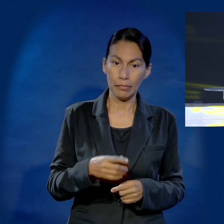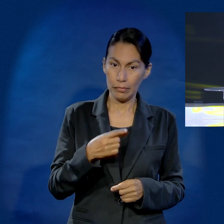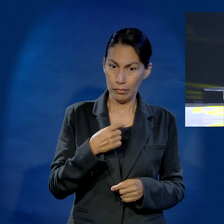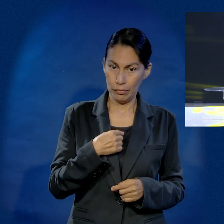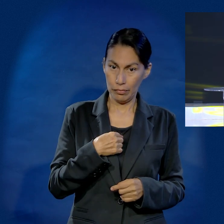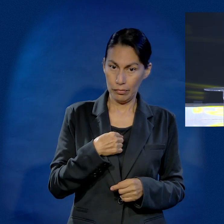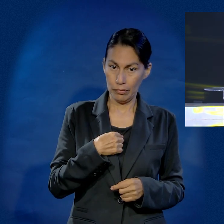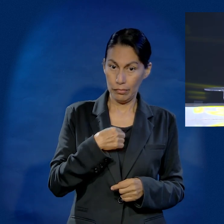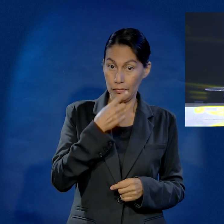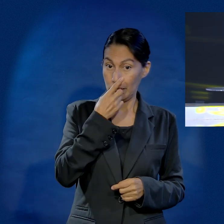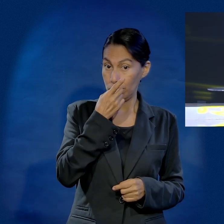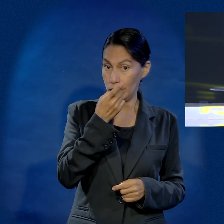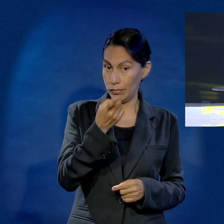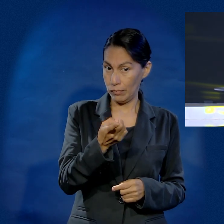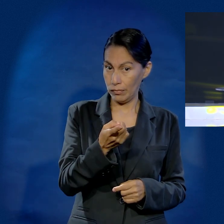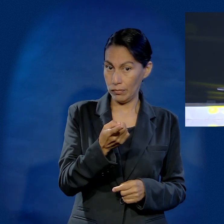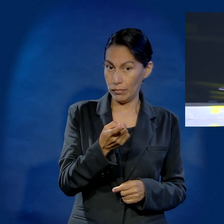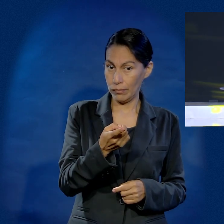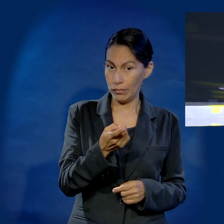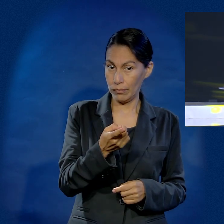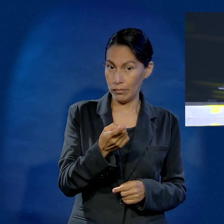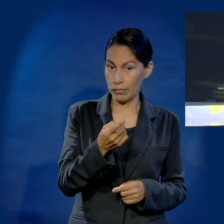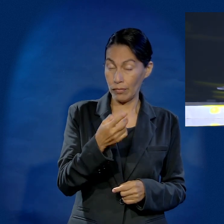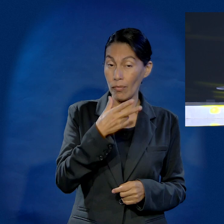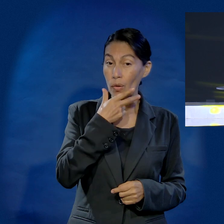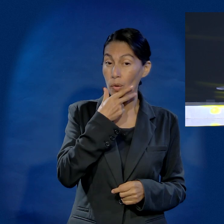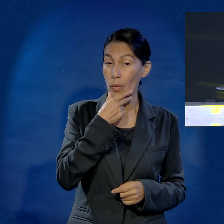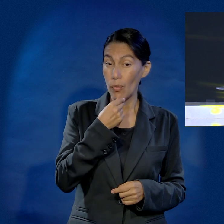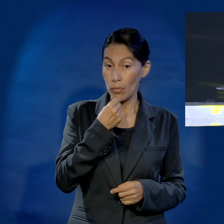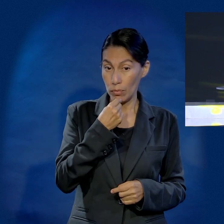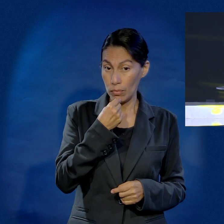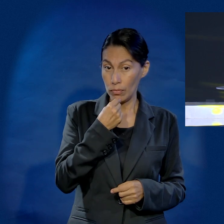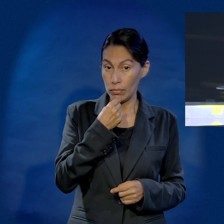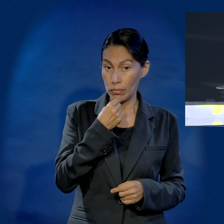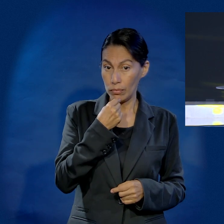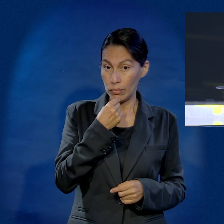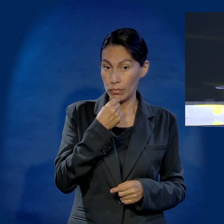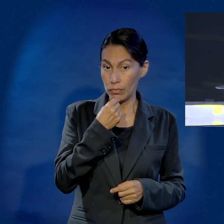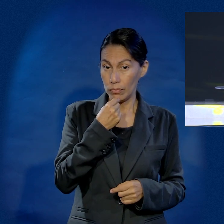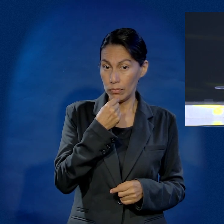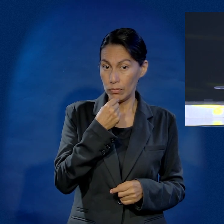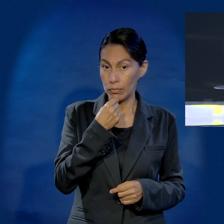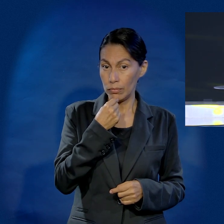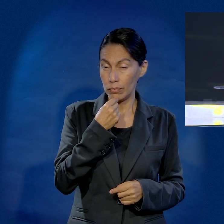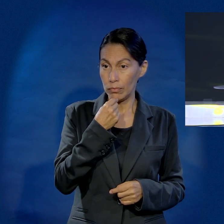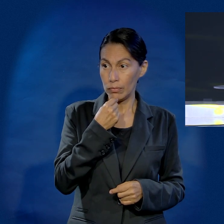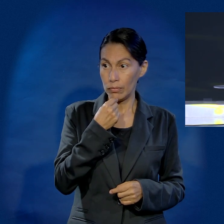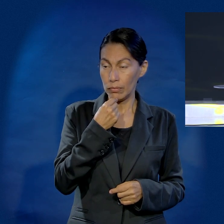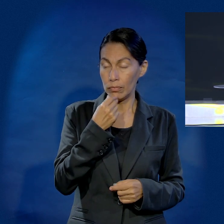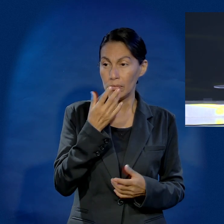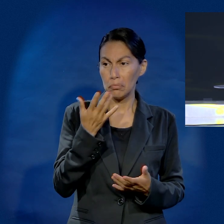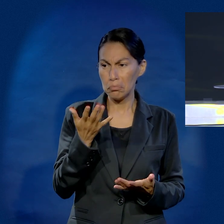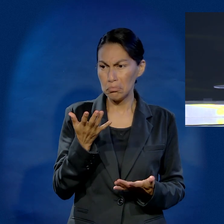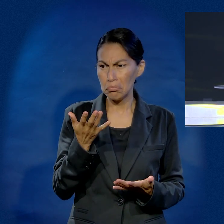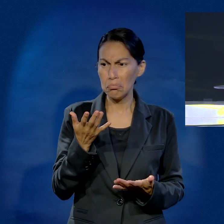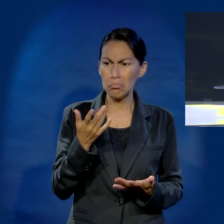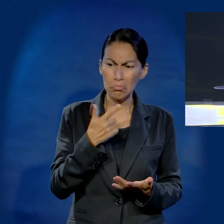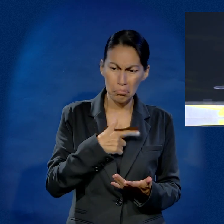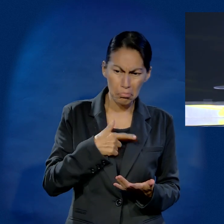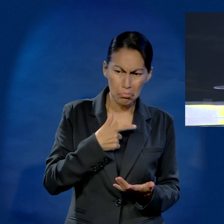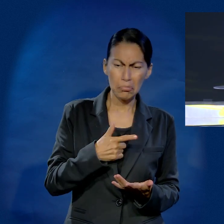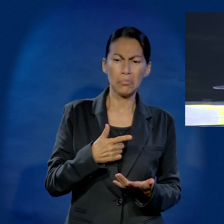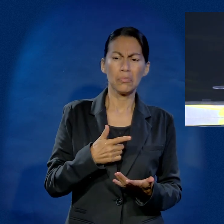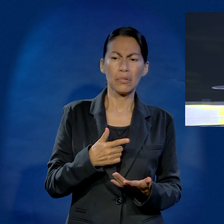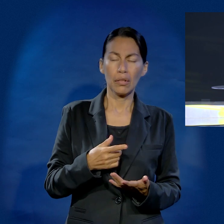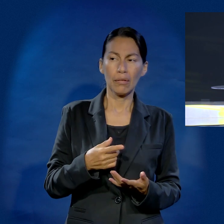decir como varón es que la estructura mental de un hombre es una estructura de conquista. Y